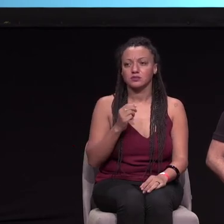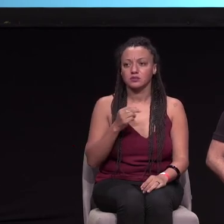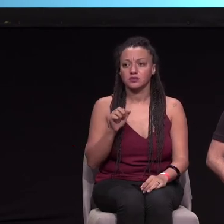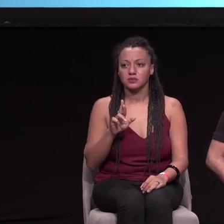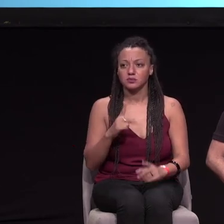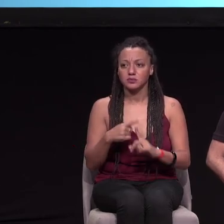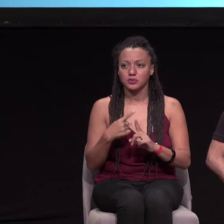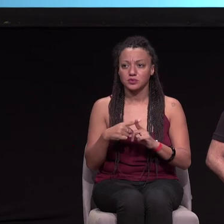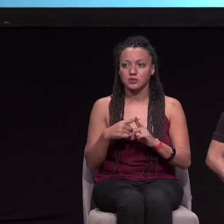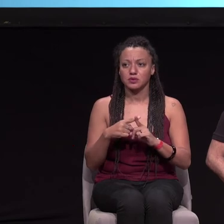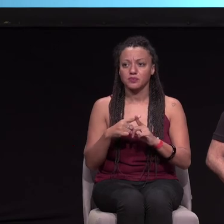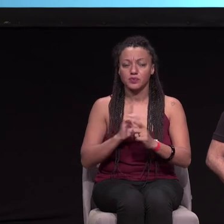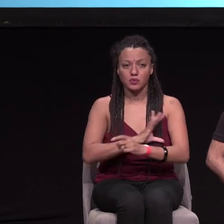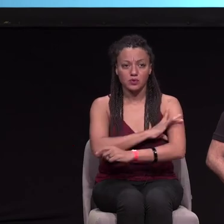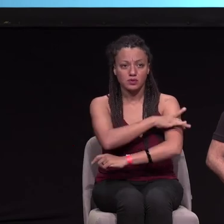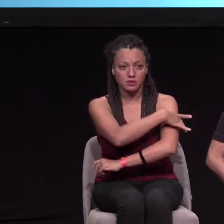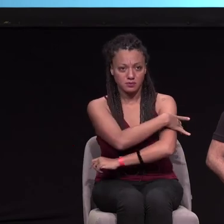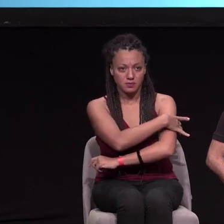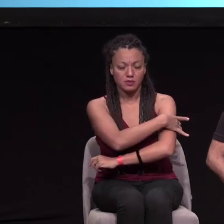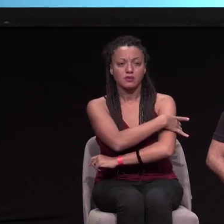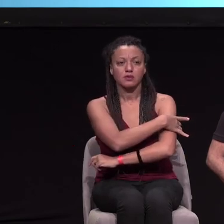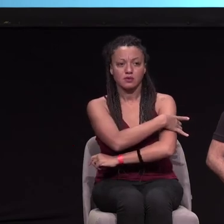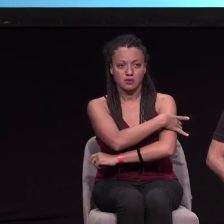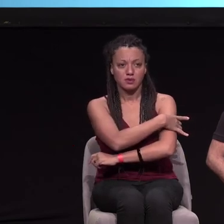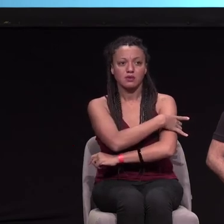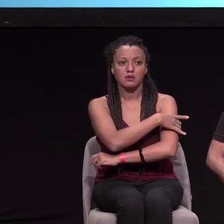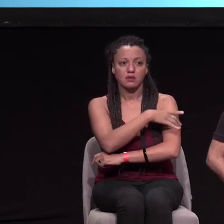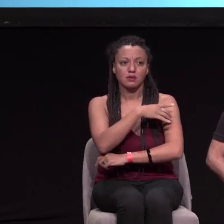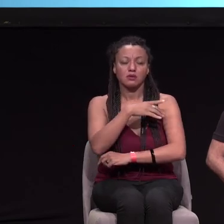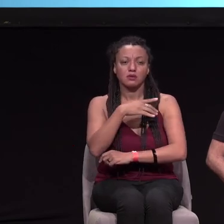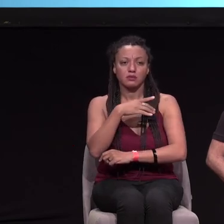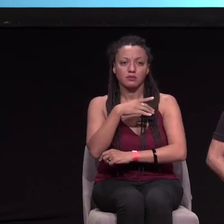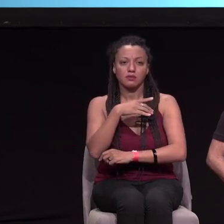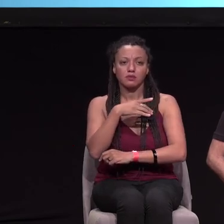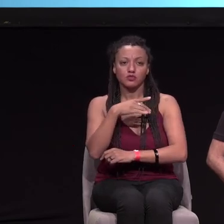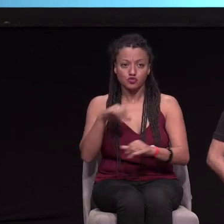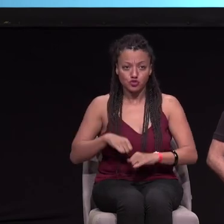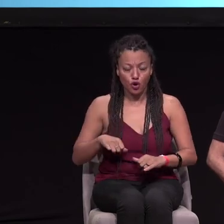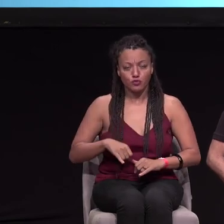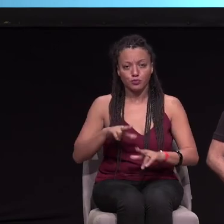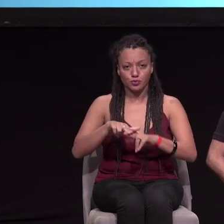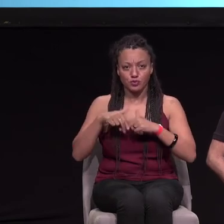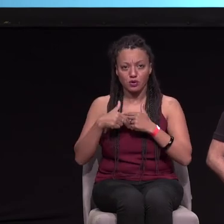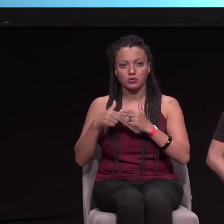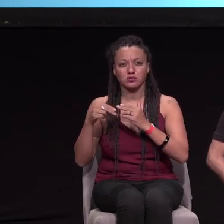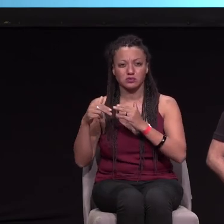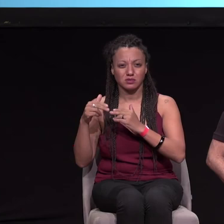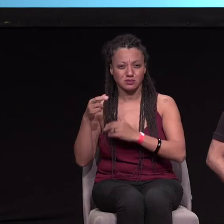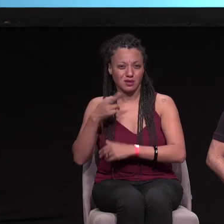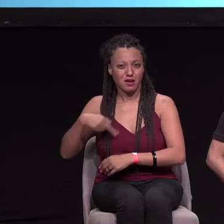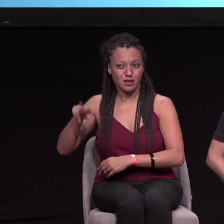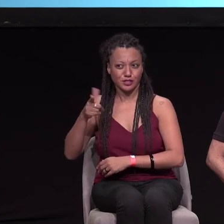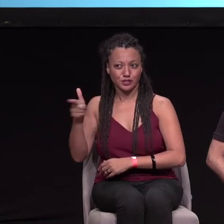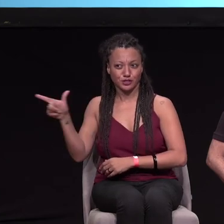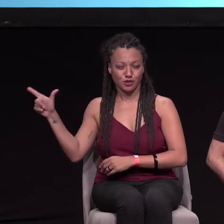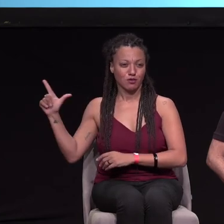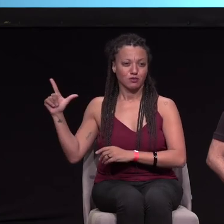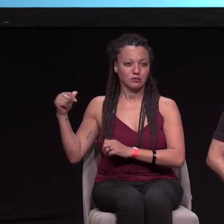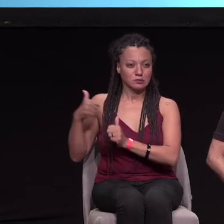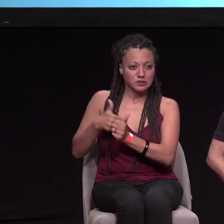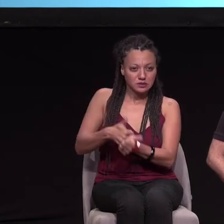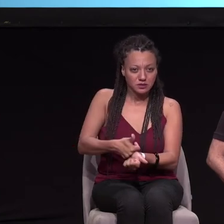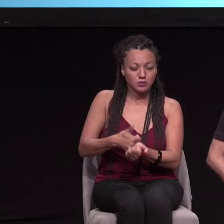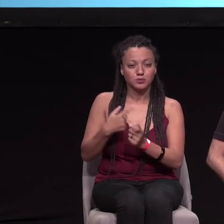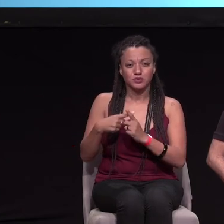medida que o candomblé ele sofre do racismo institucional religioso né que lhe é negado por ser como pedro traz por